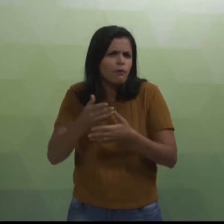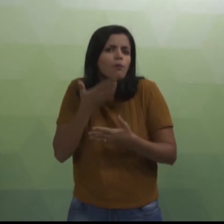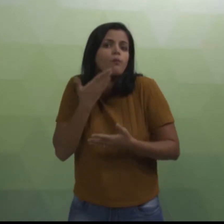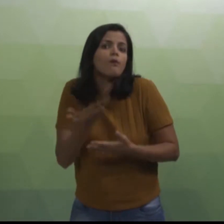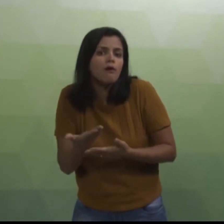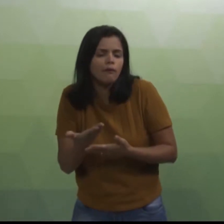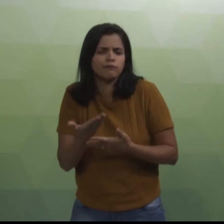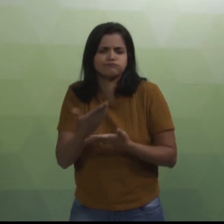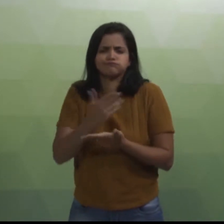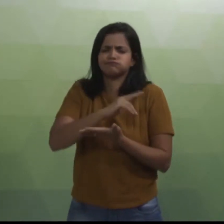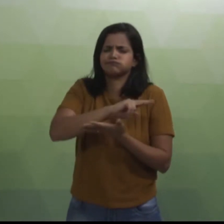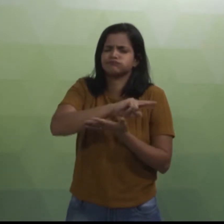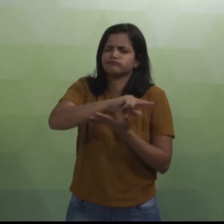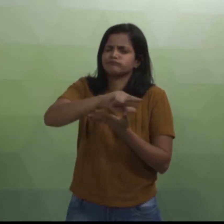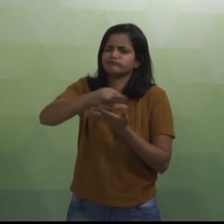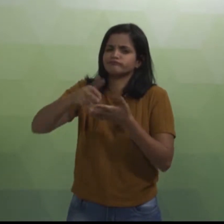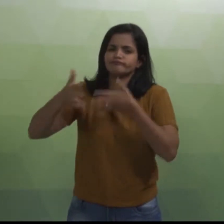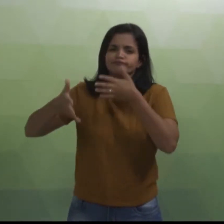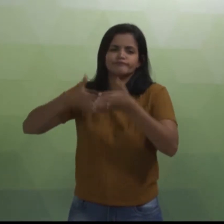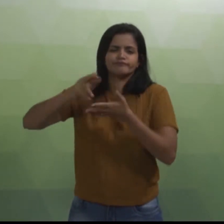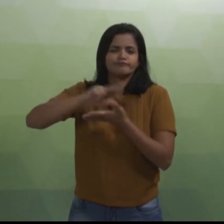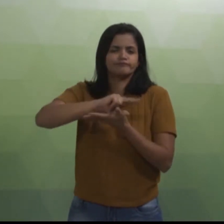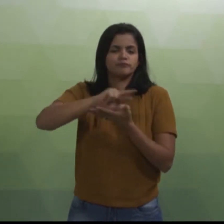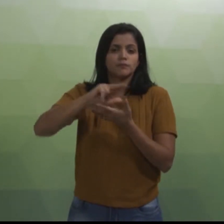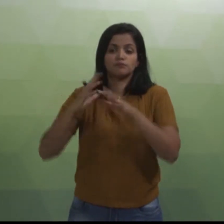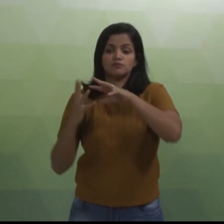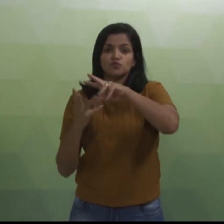Mas qual língua de sinais? Nós temos várias, não é?